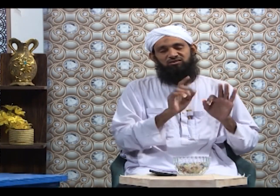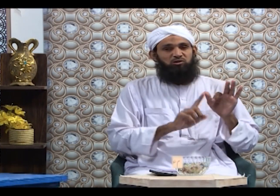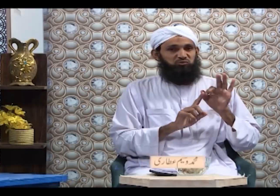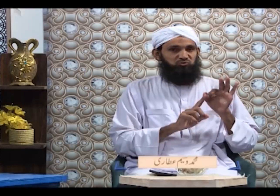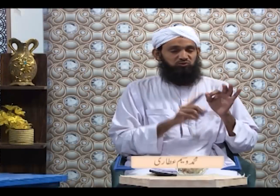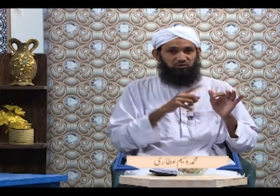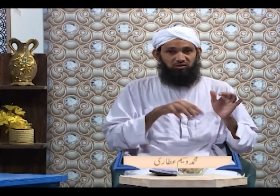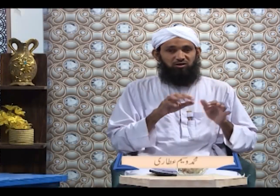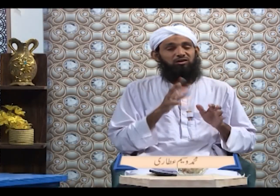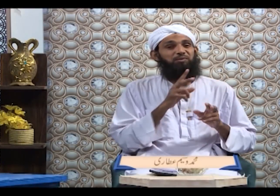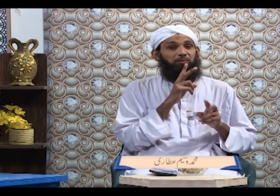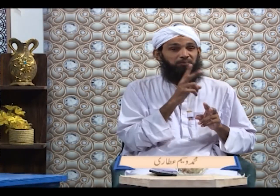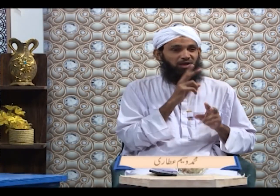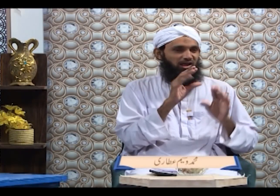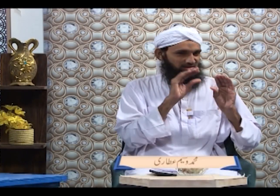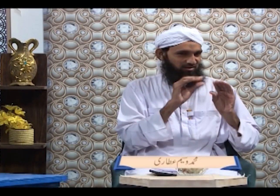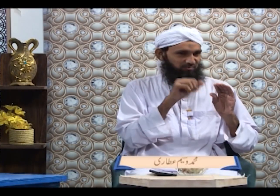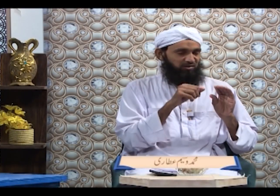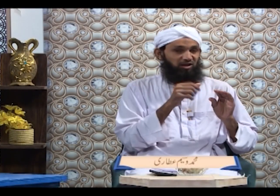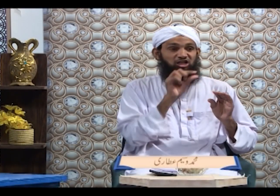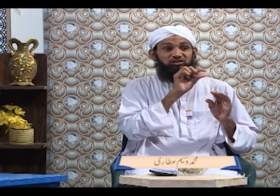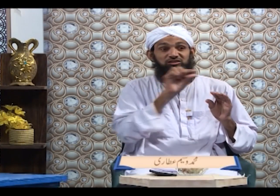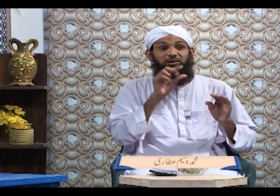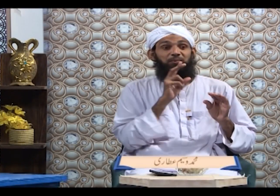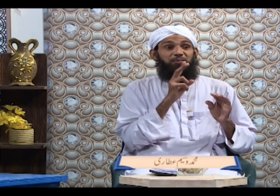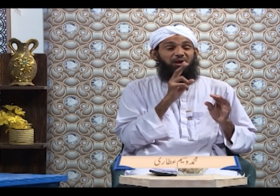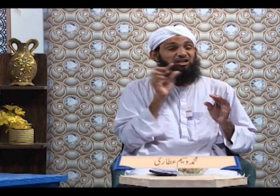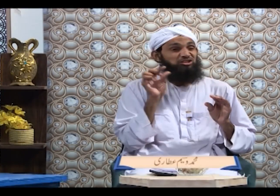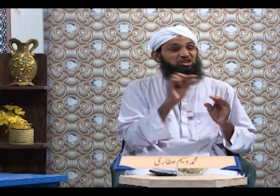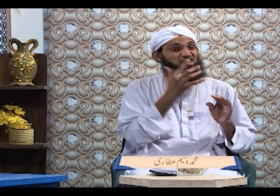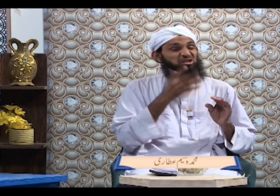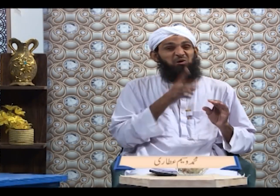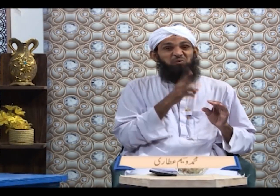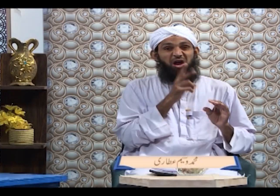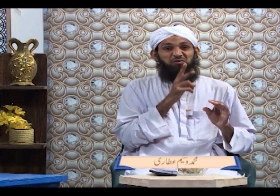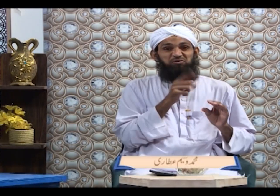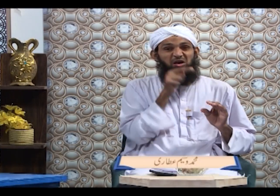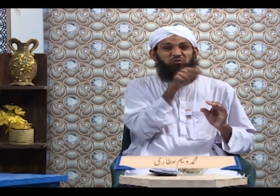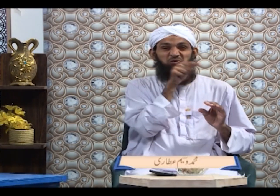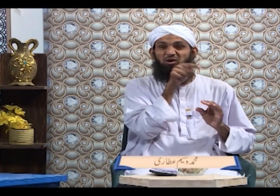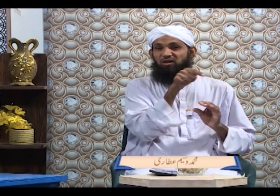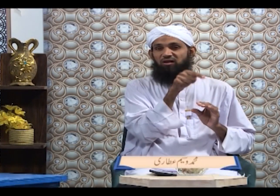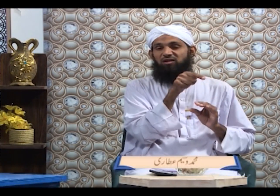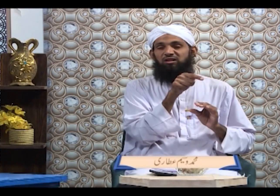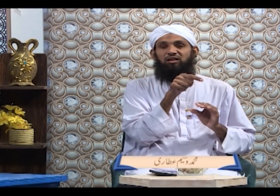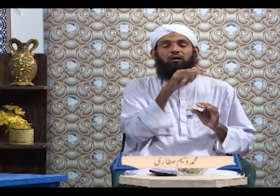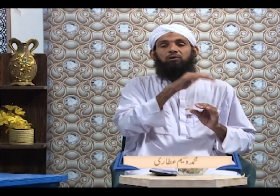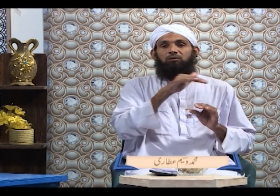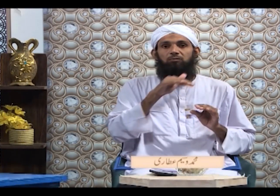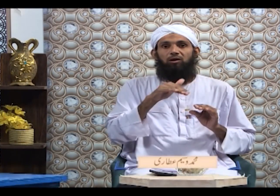لہجہ تو نرم ہوتا ہے مگر جملے انتہائی سخت اور ایسے تنقید بھرے ہوتے ہیں کہ بچہ سمجھنے کے بجائے